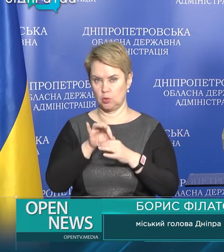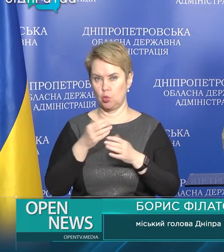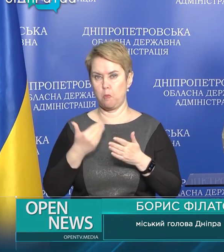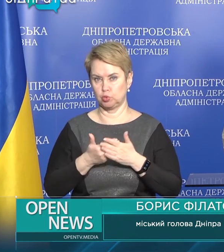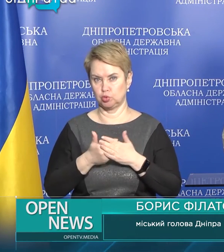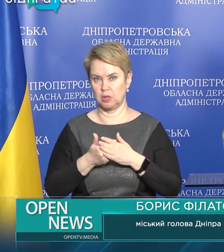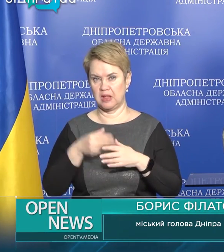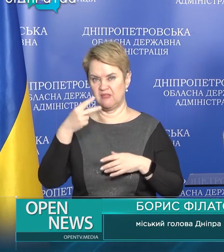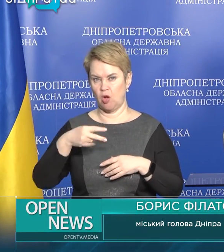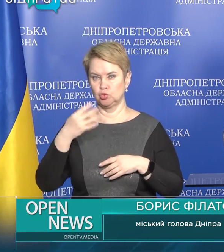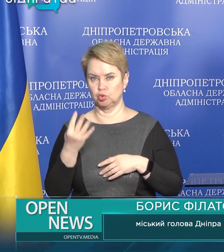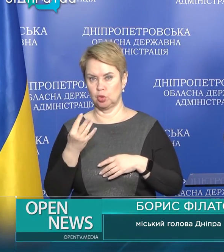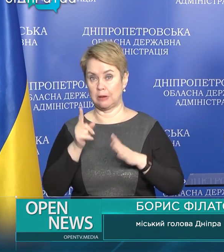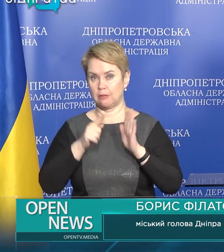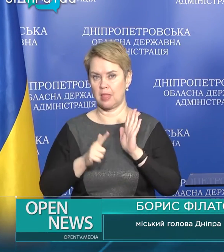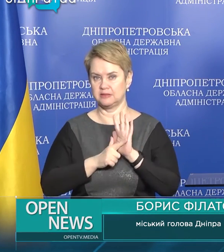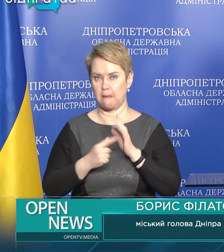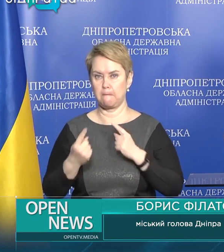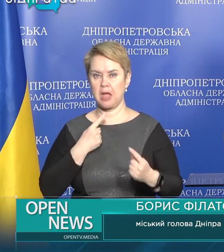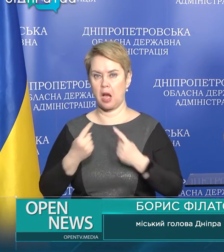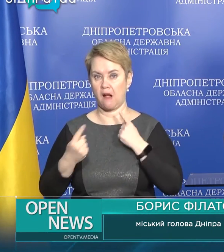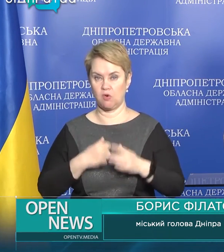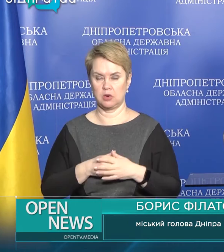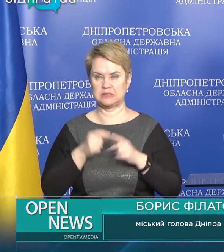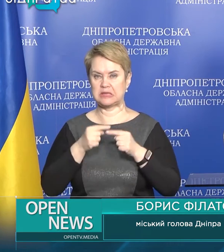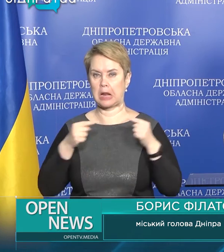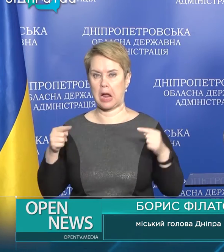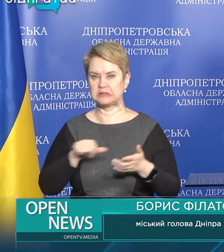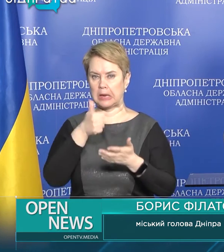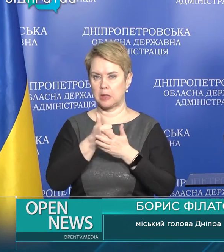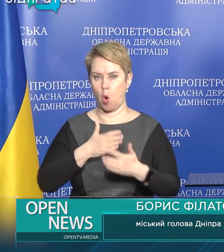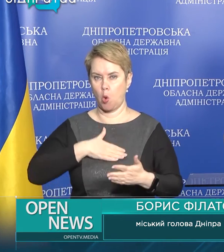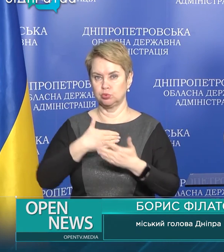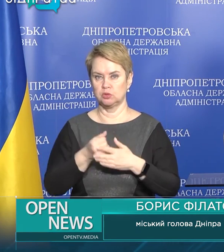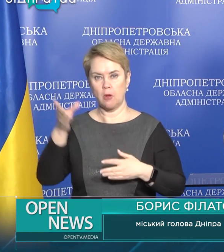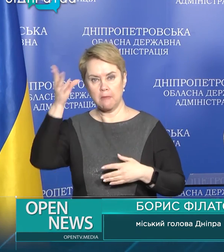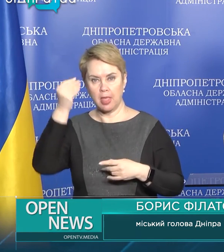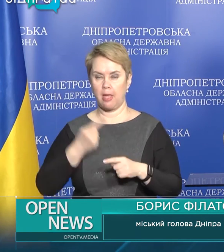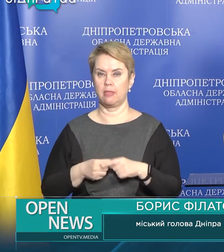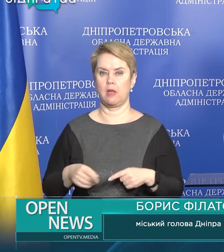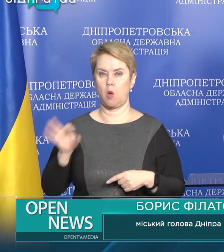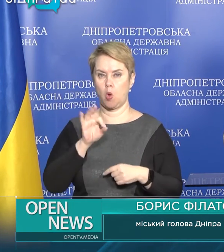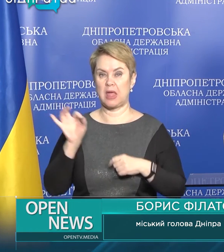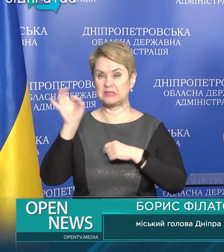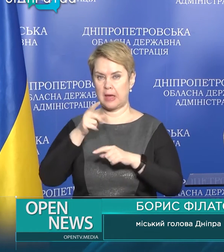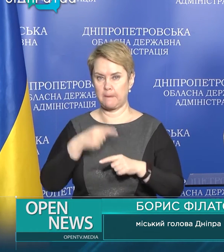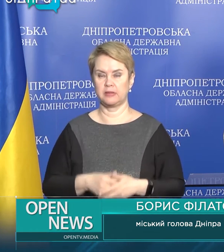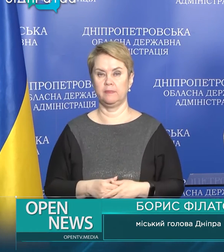майже 24/7 переговори з різними лідерами общественного мнения на